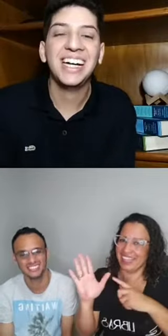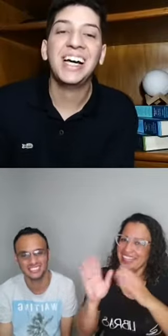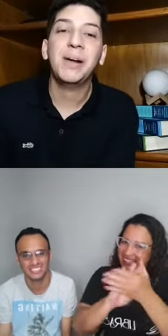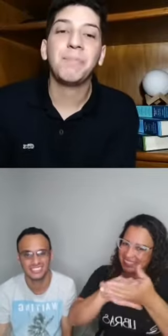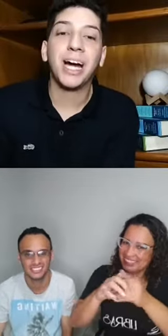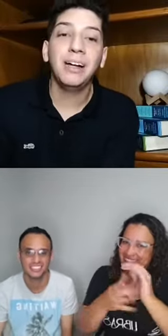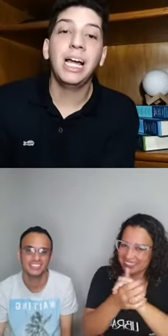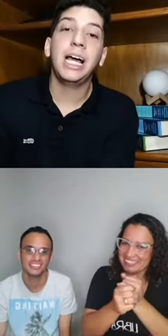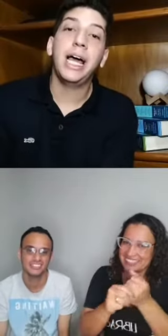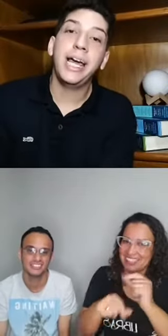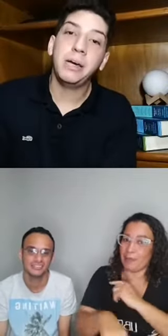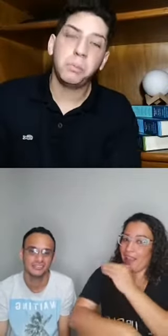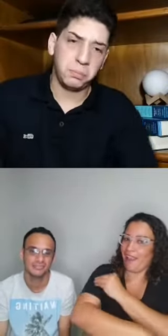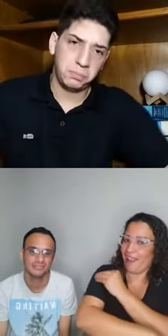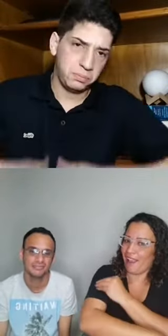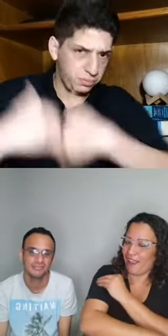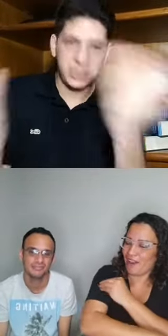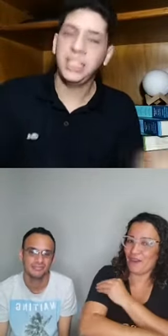também, tá?